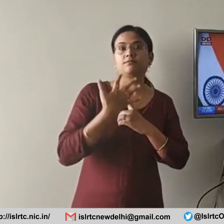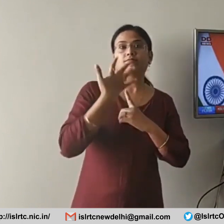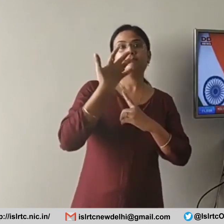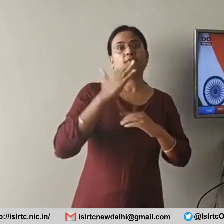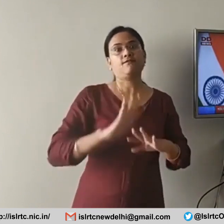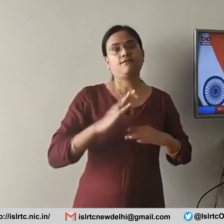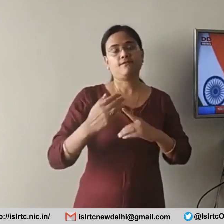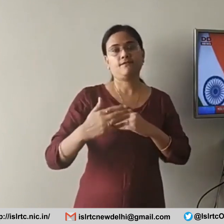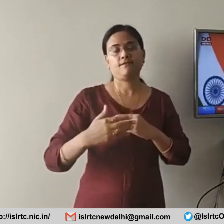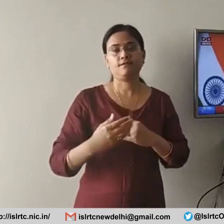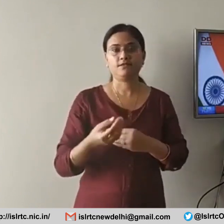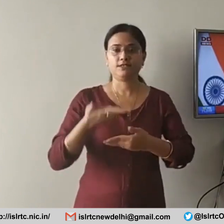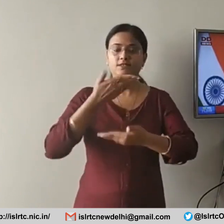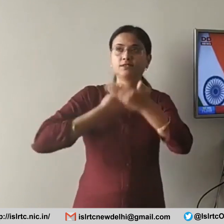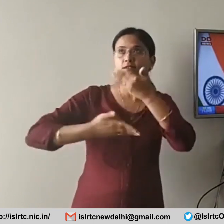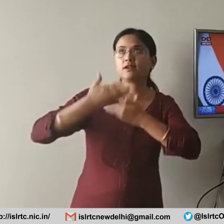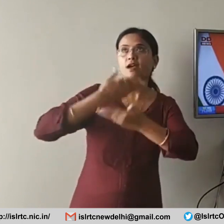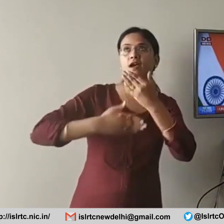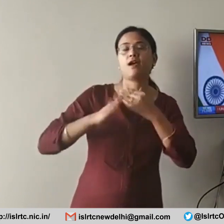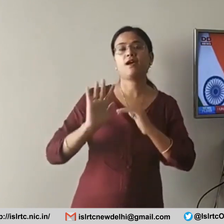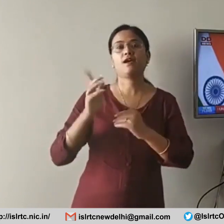निरंतर प्रेरणा देता है।